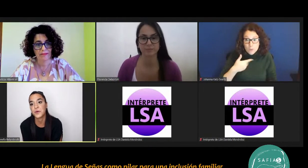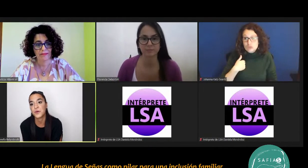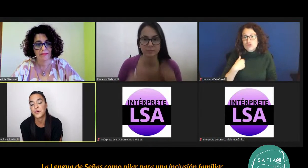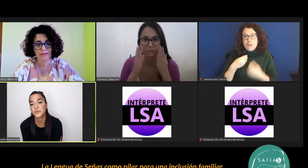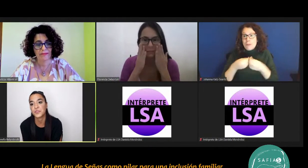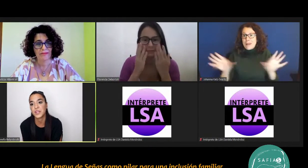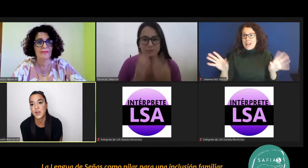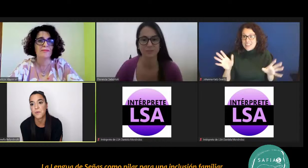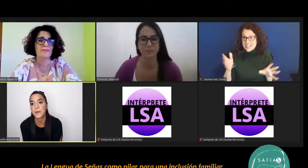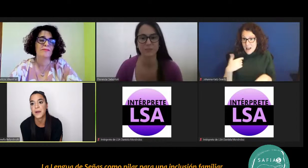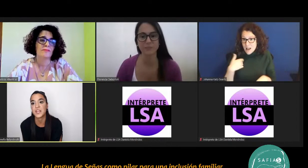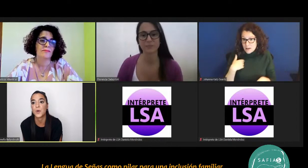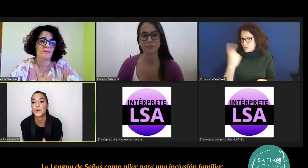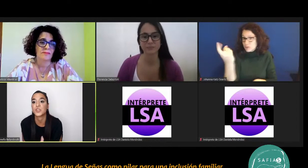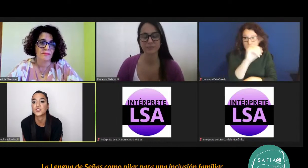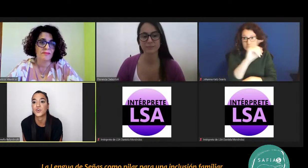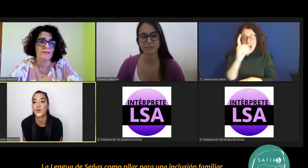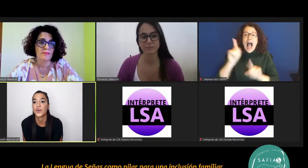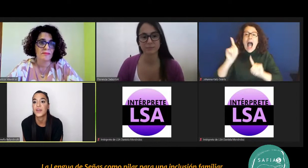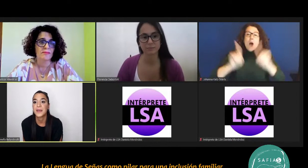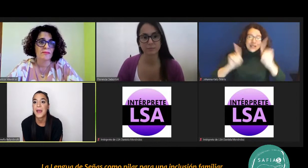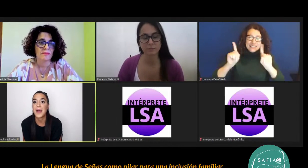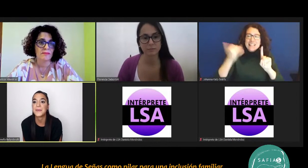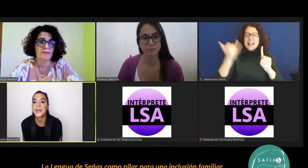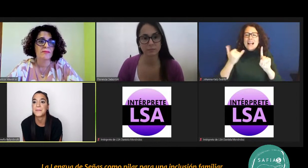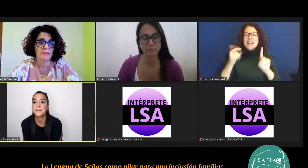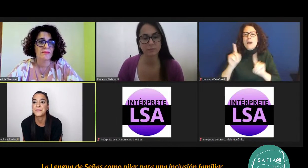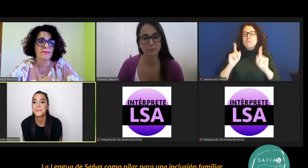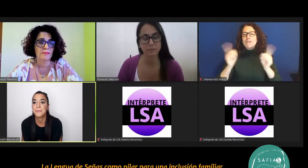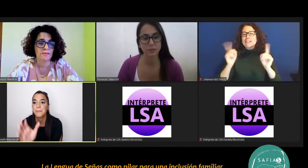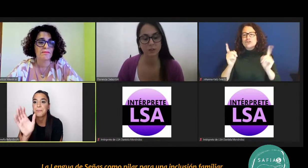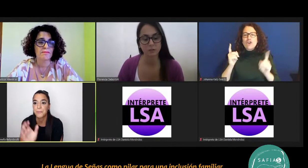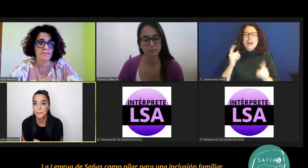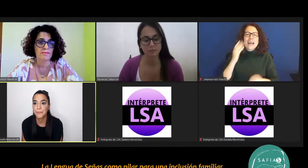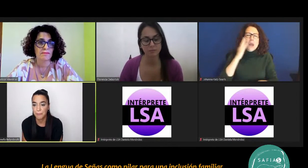no tenía compañeros porque yo había